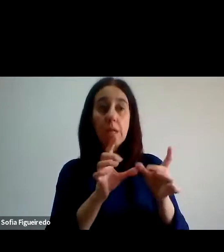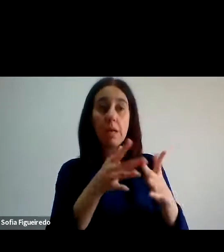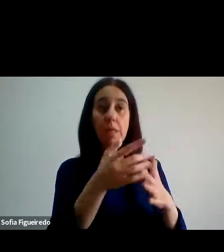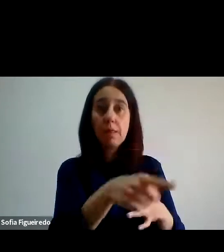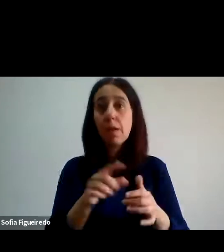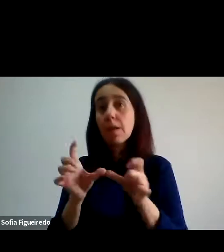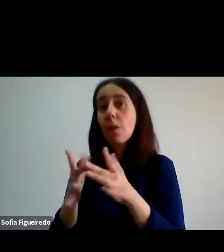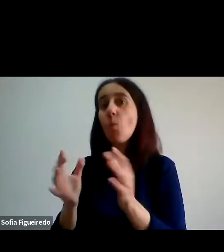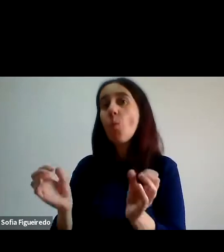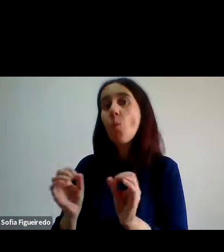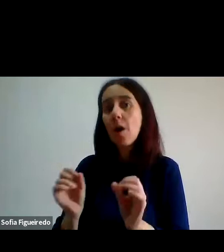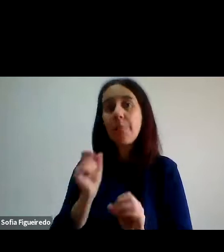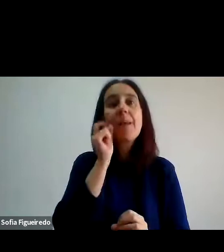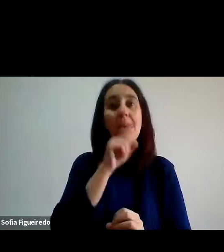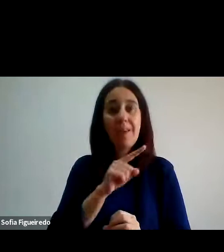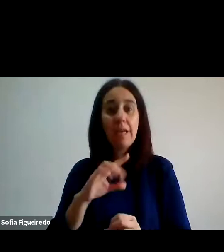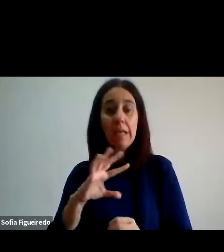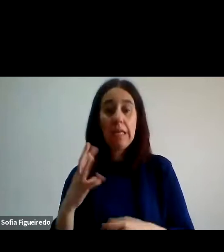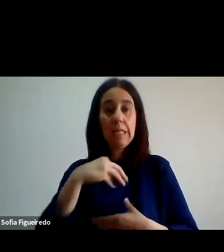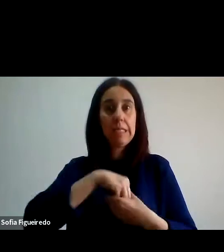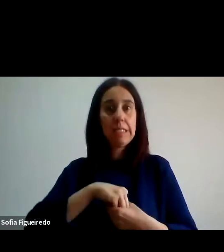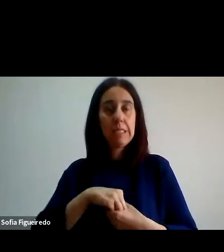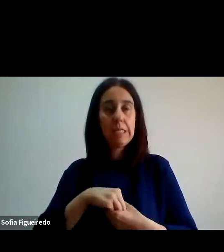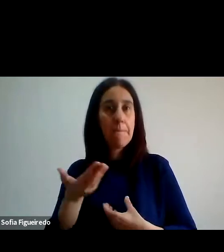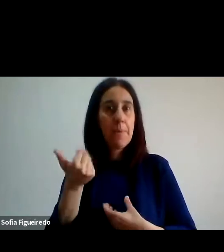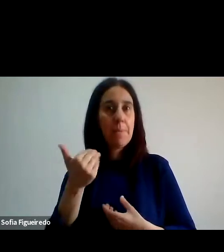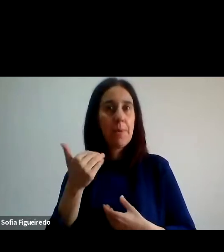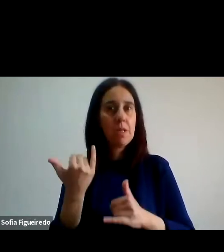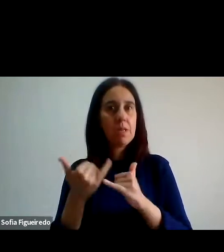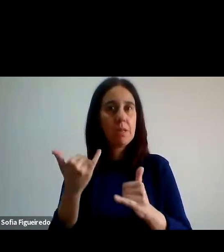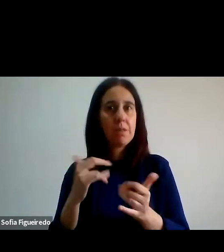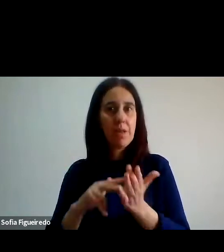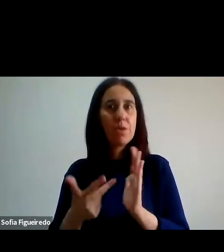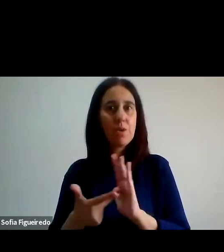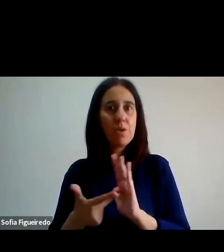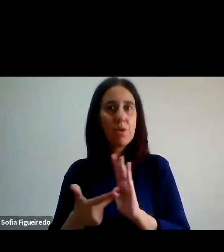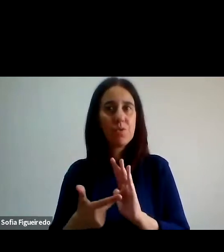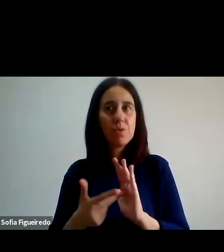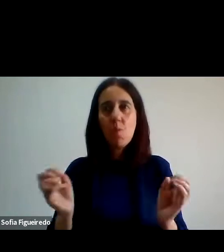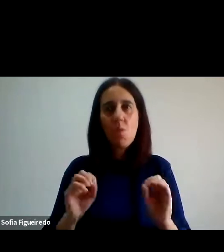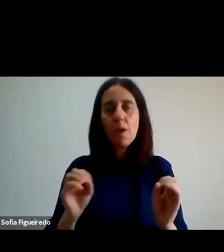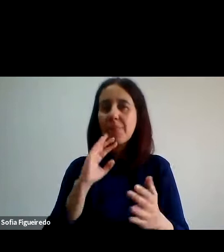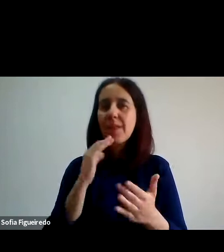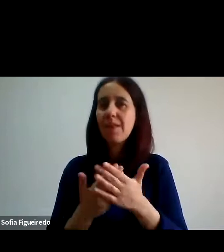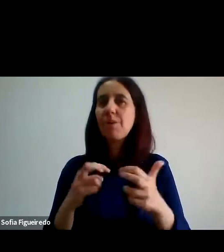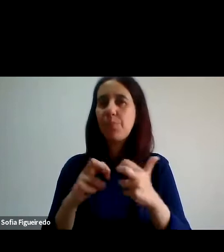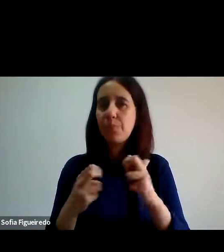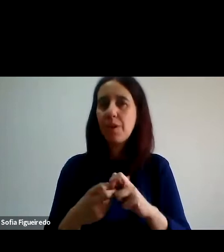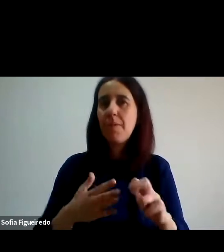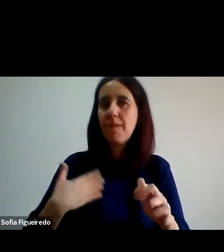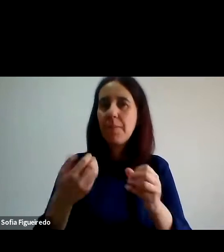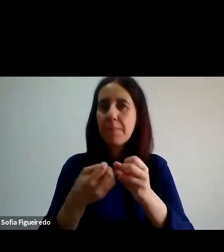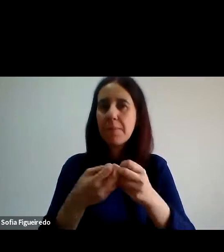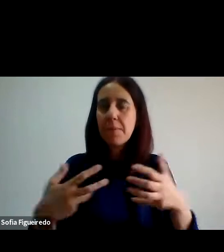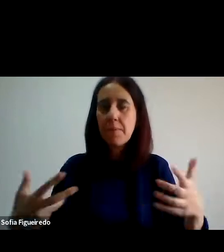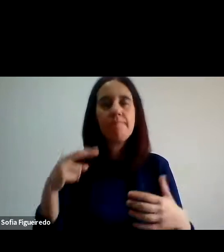O componente da iliteracia tecnológica hoje em dia pode criar, de facto, estes problemas que cada vez temos mais e que